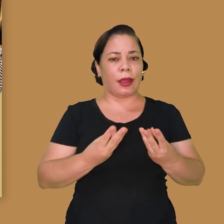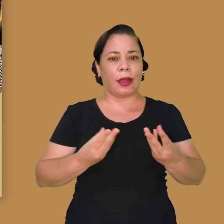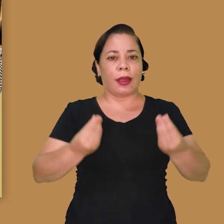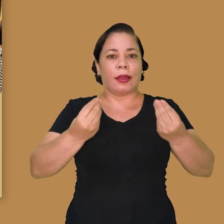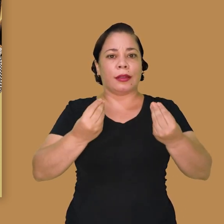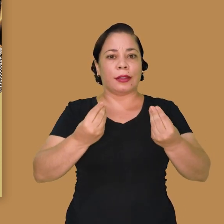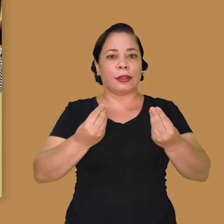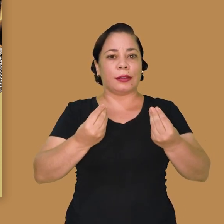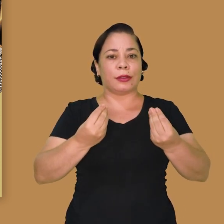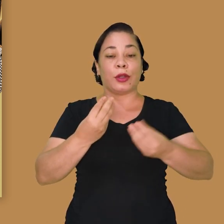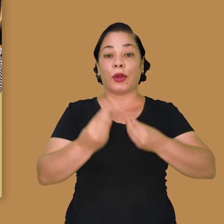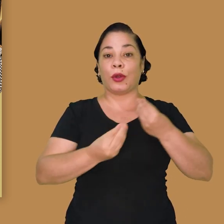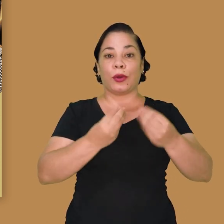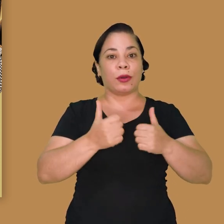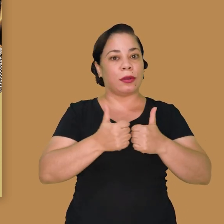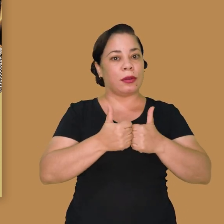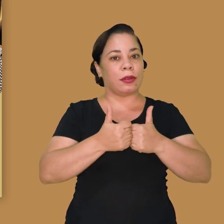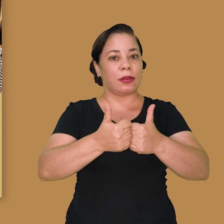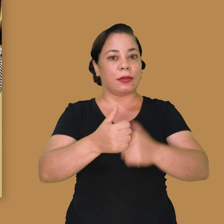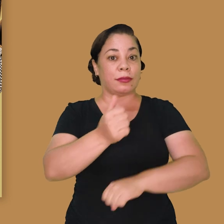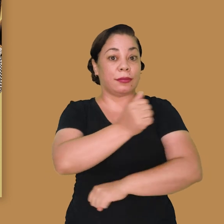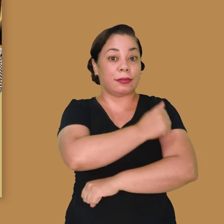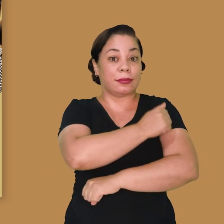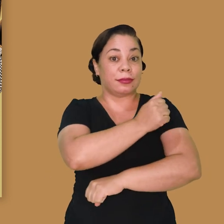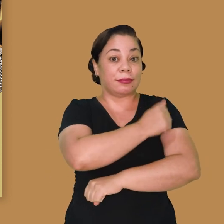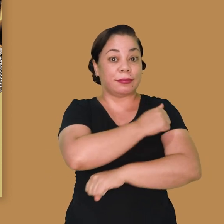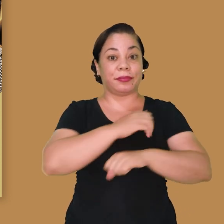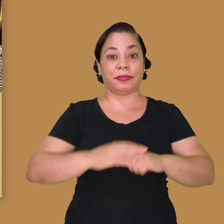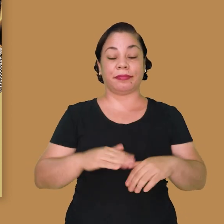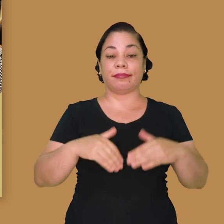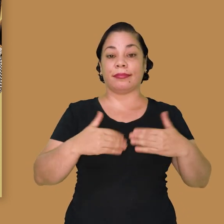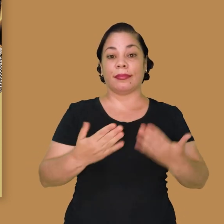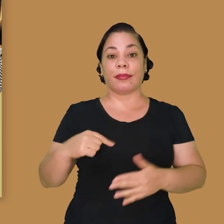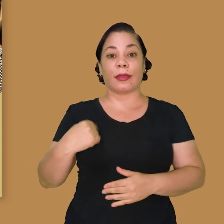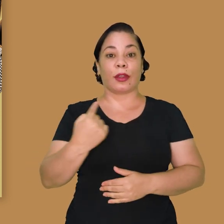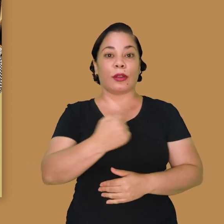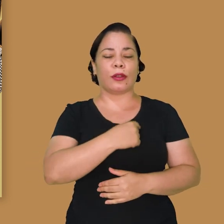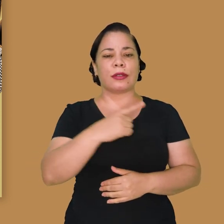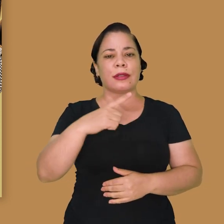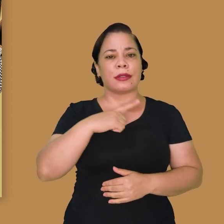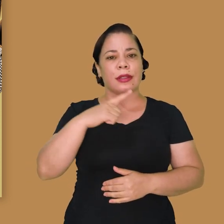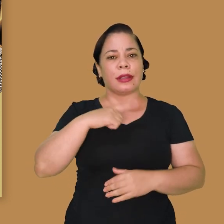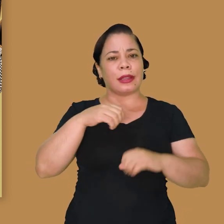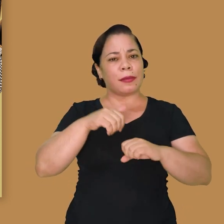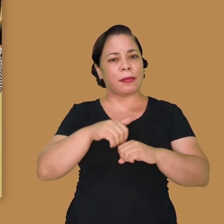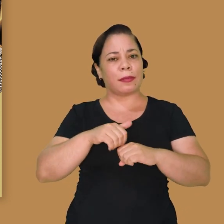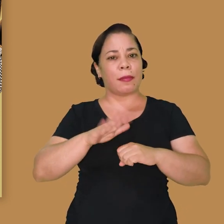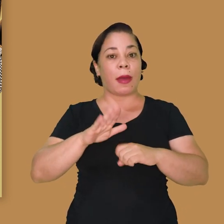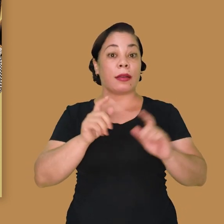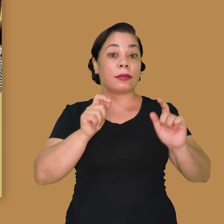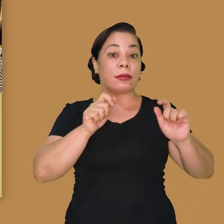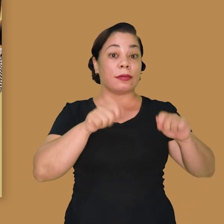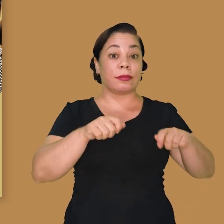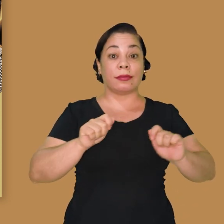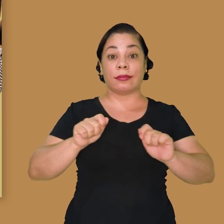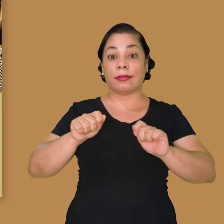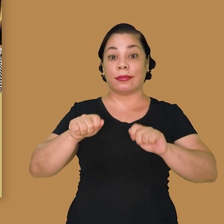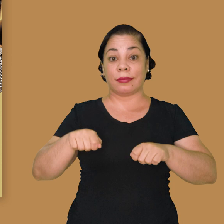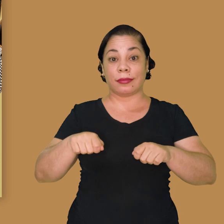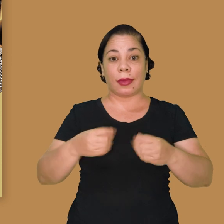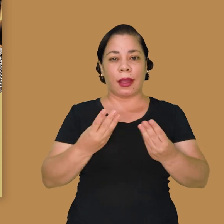o aprimoramento nas formas de acompanhar os estudantes assim nós vamos tendo cada vez mais